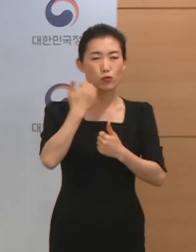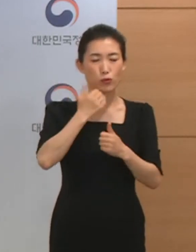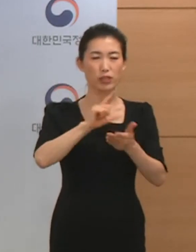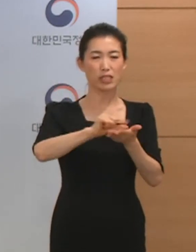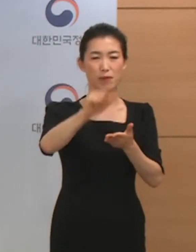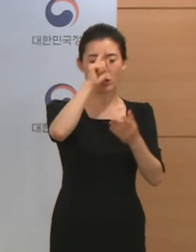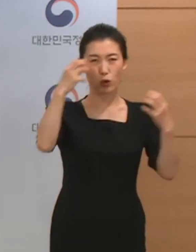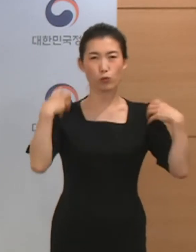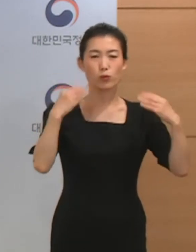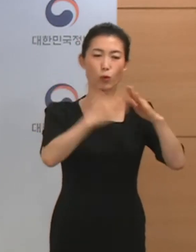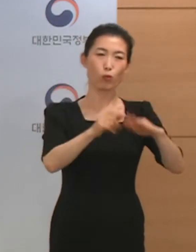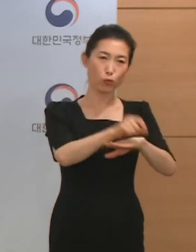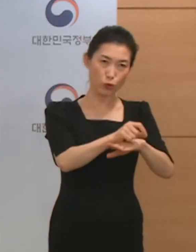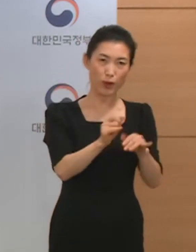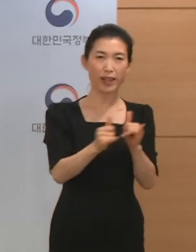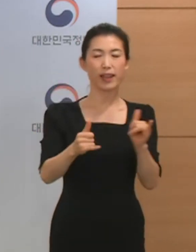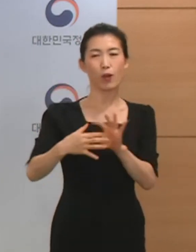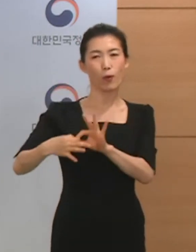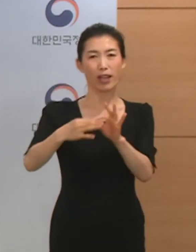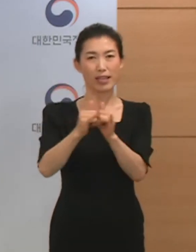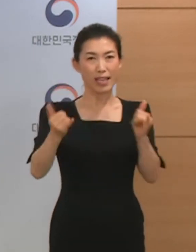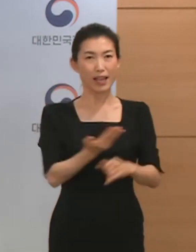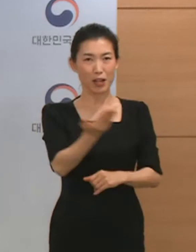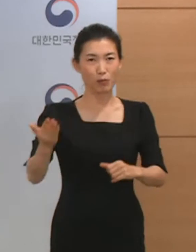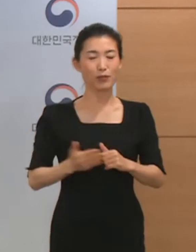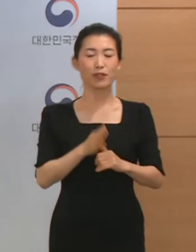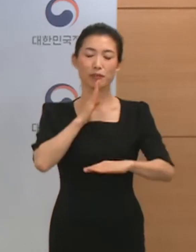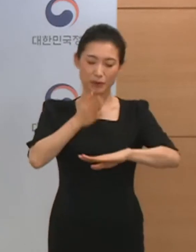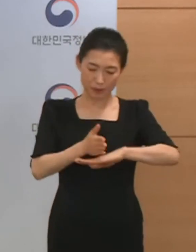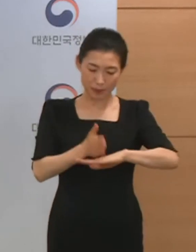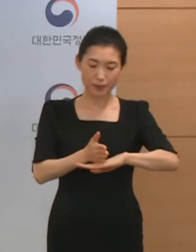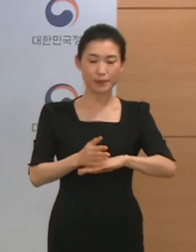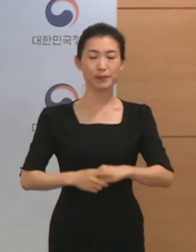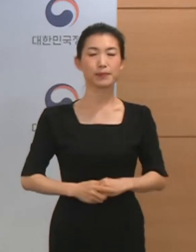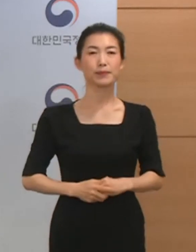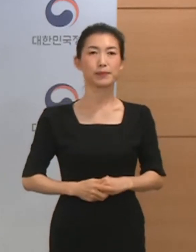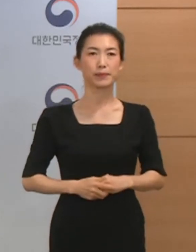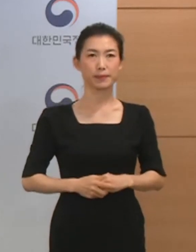등 관계자분들께도 다시 한번 감사드립니다.